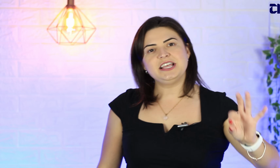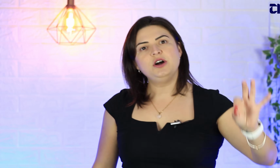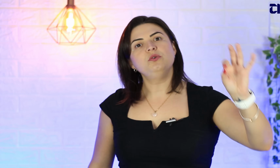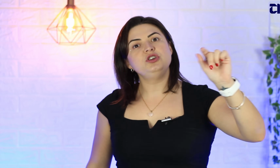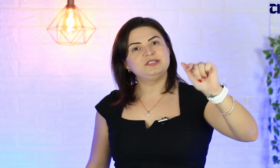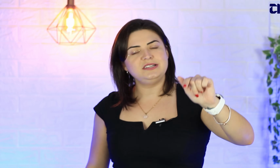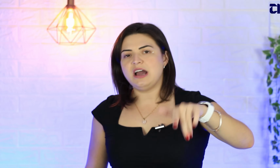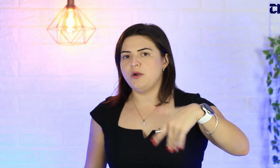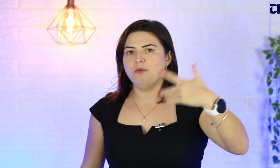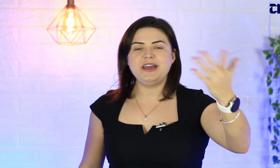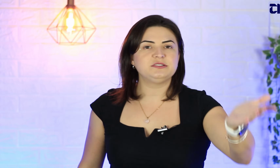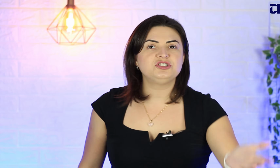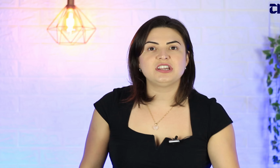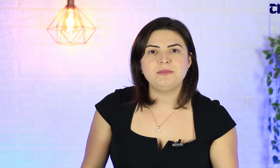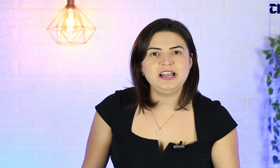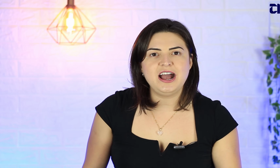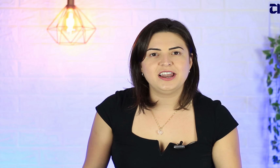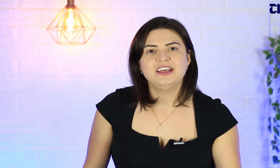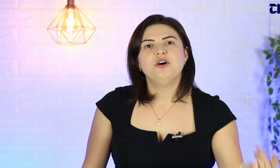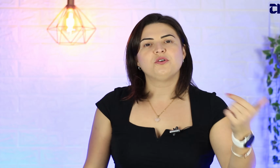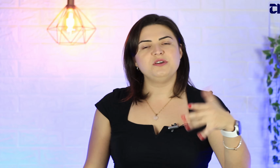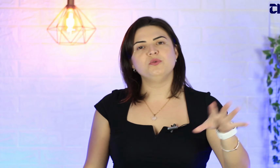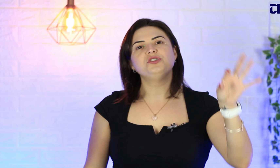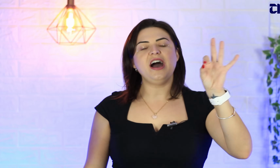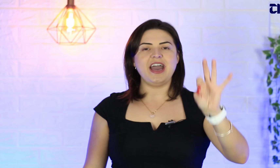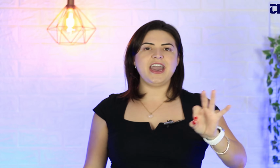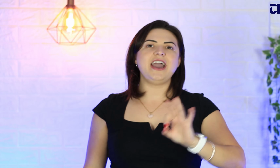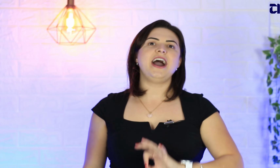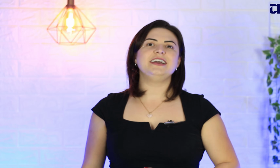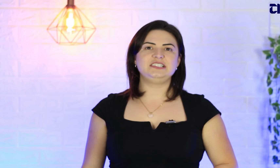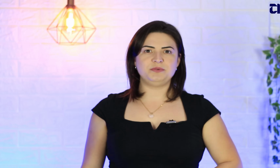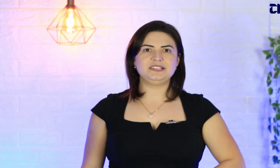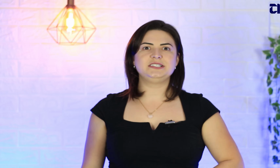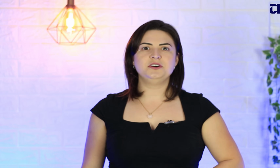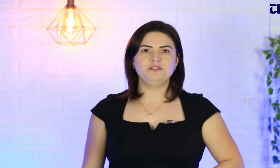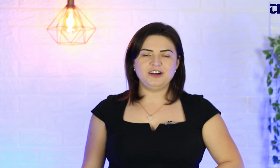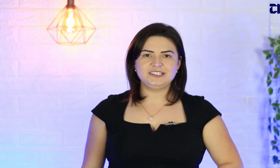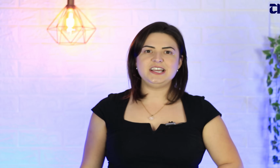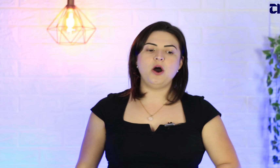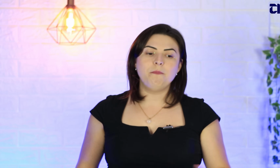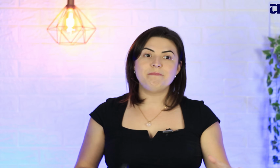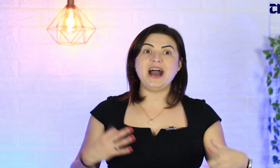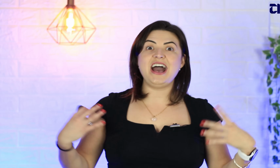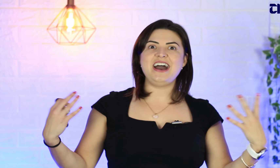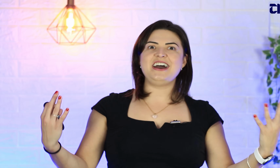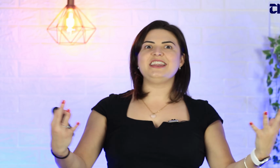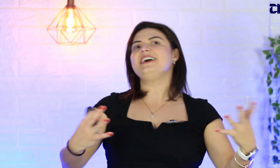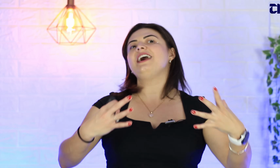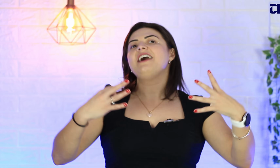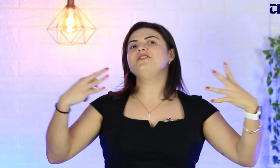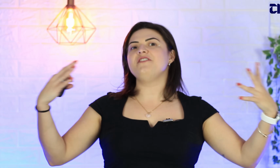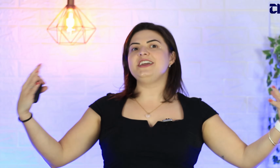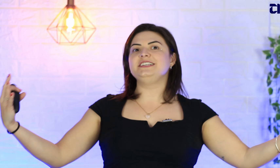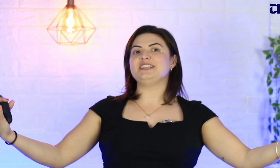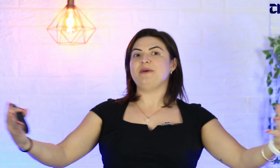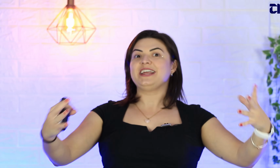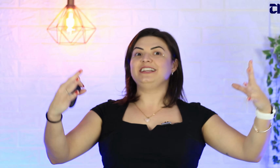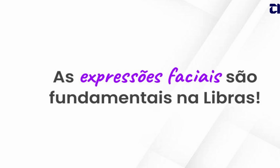Então, e o sinal é o mesmo de trabalhar. O que muda é a expressão facial para a vivência. Para aquela